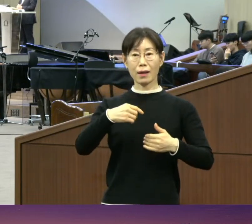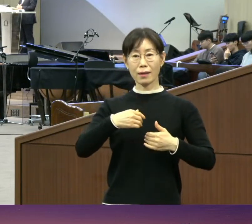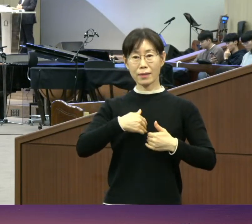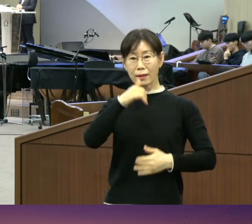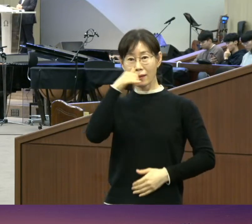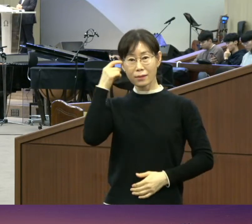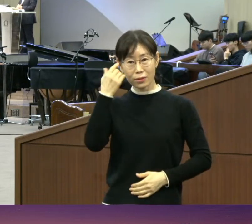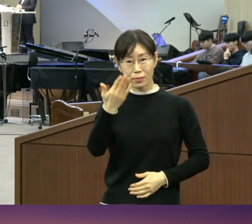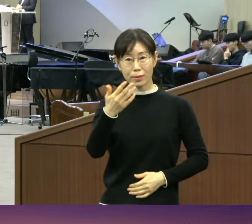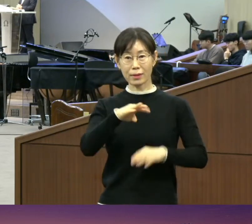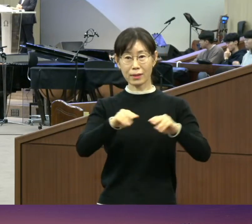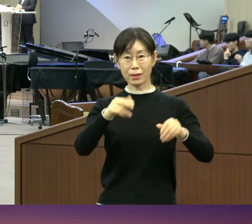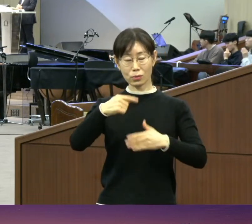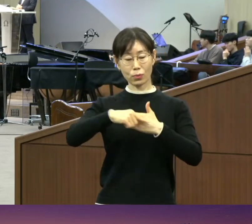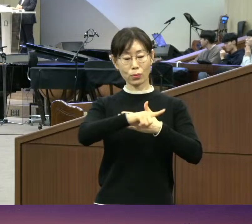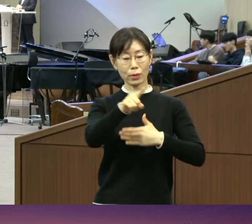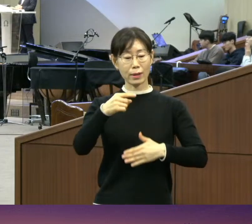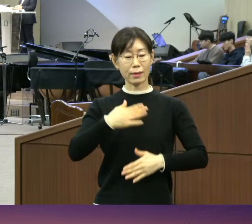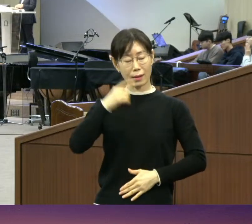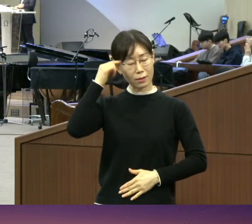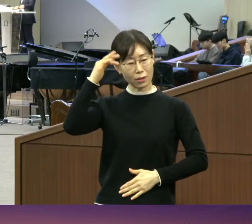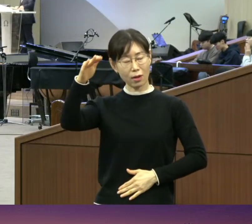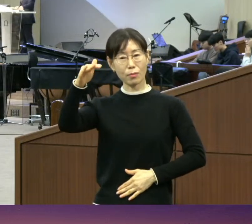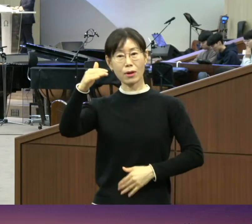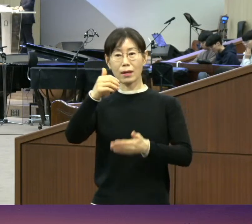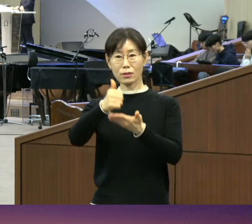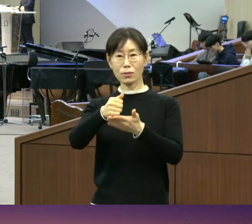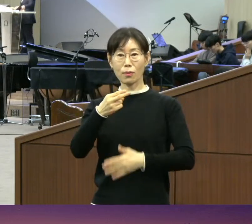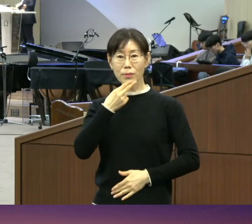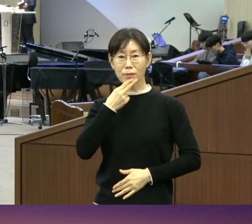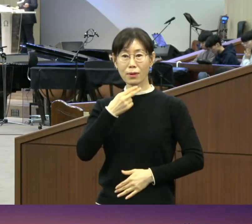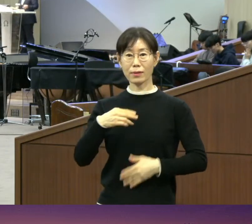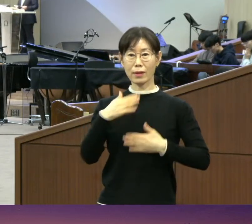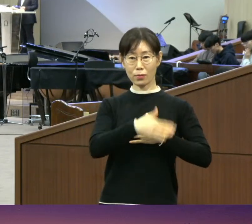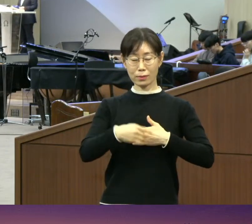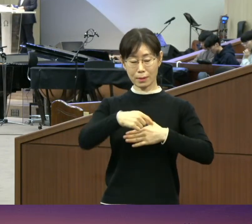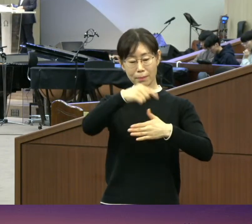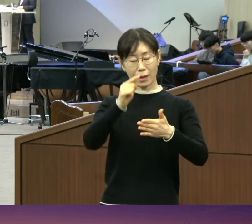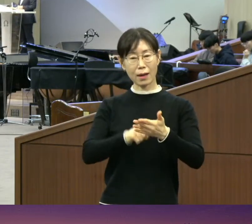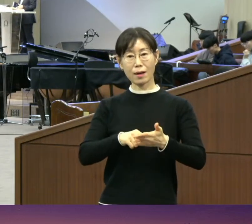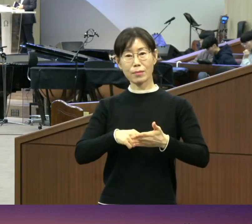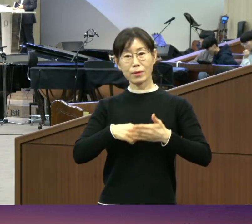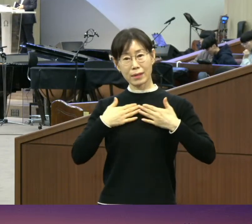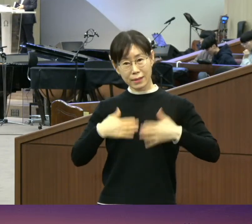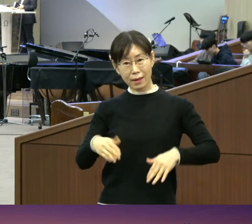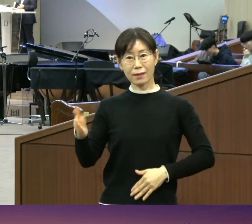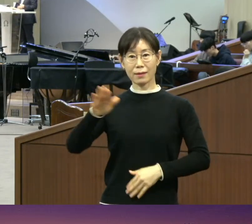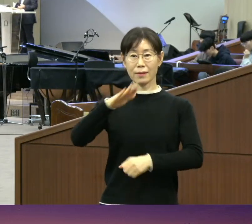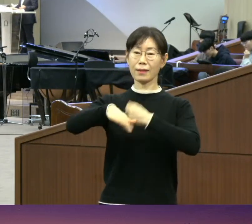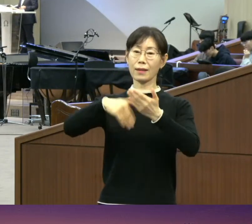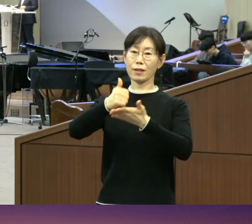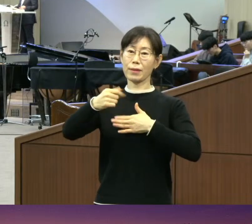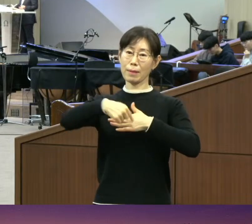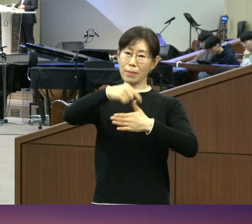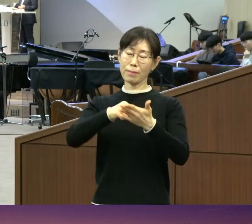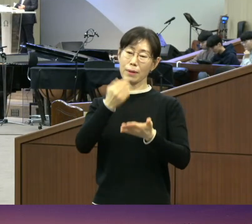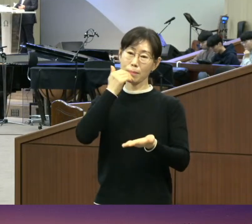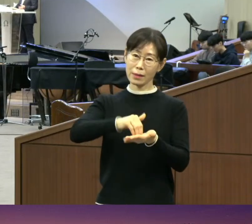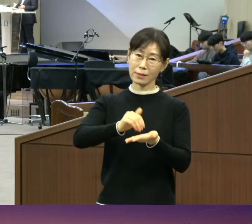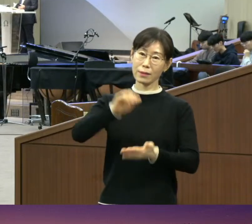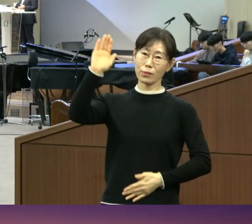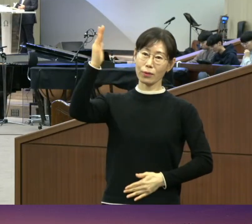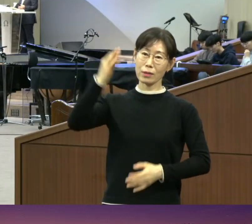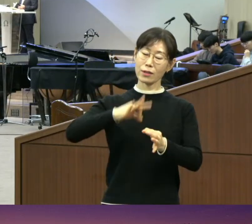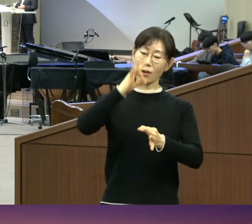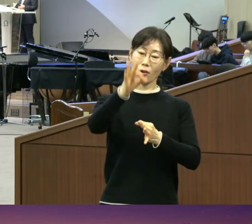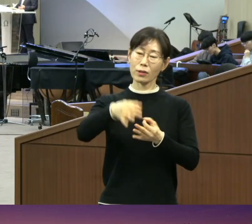땅에서는 주밖에 내가 사모할 이 없나이다. 내 육체와 마음은 쇠약하나 하나님은 내 마음의 반석이시요